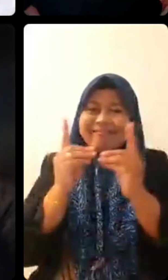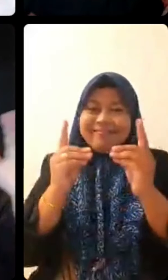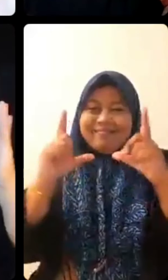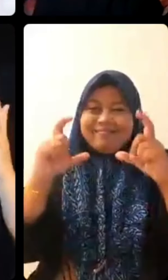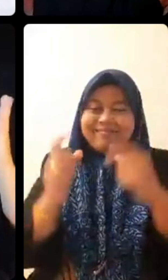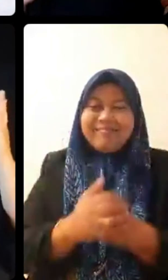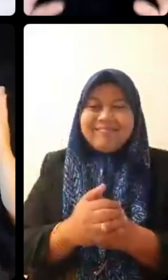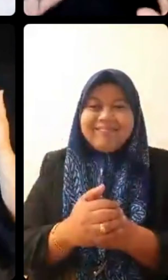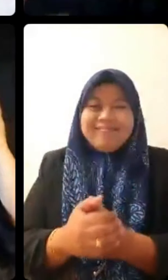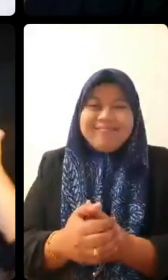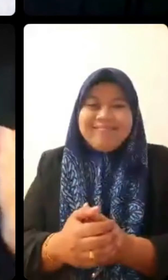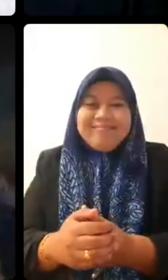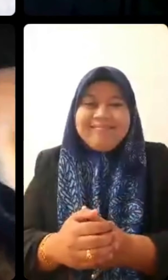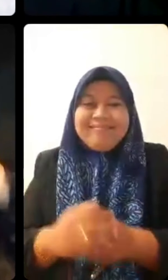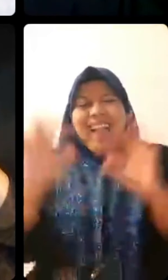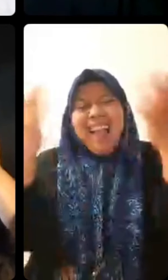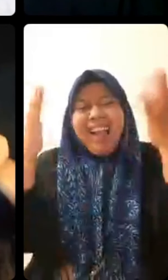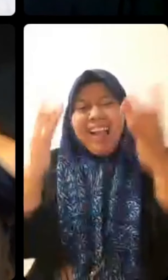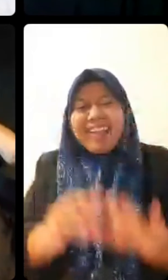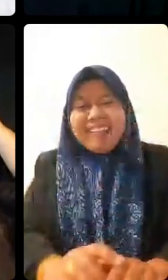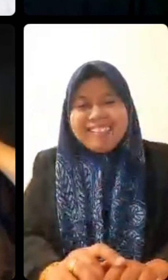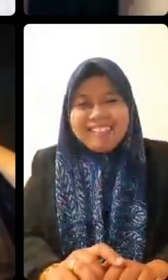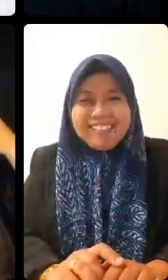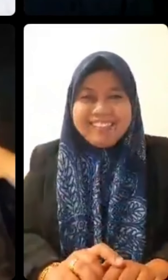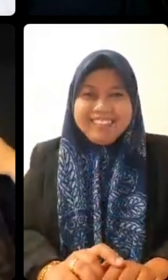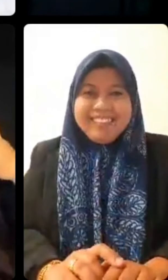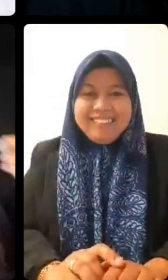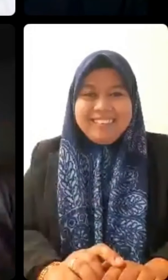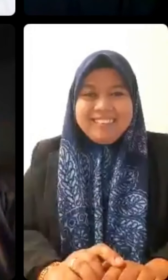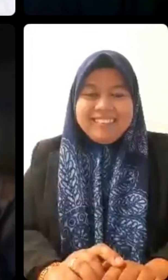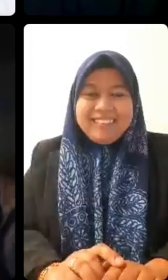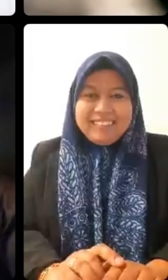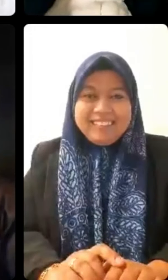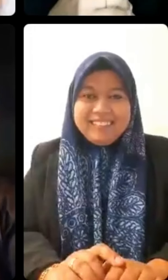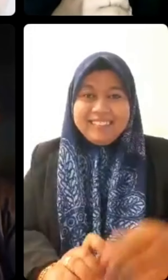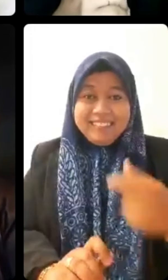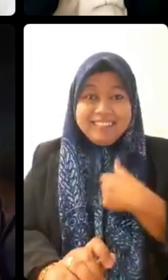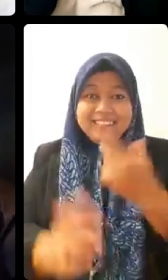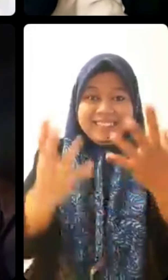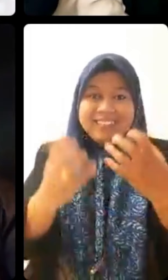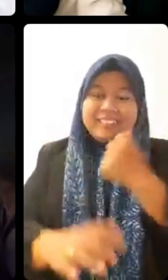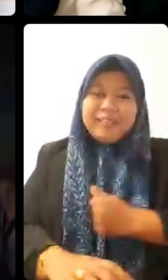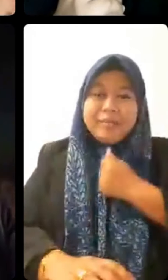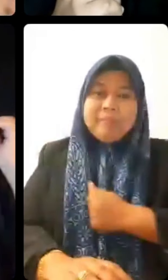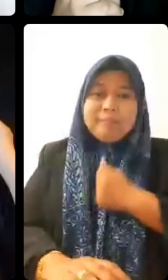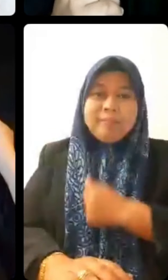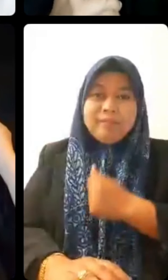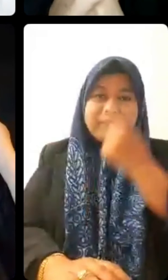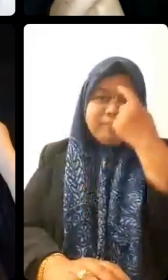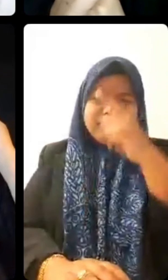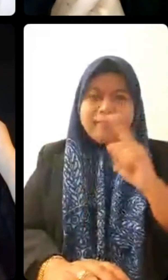Terima kasih semua. Saya pun nak mohon maaflah kepada Cik Zaid dan juga Cik